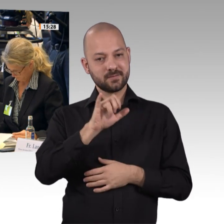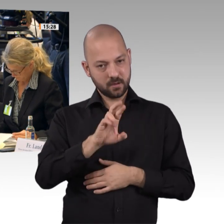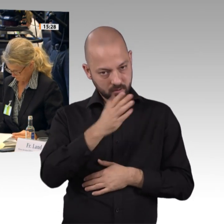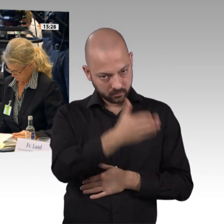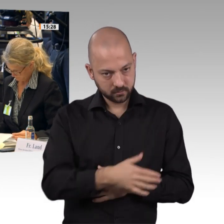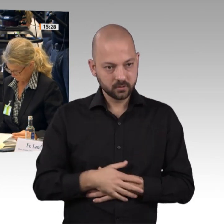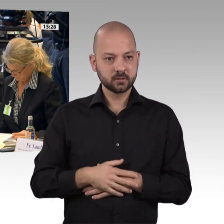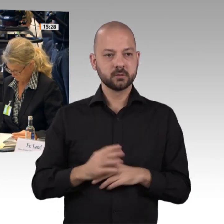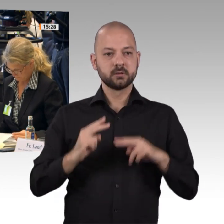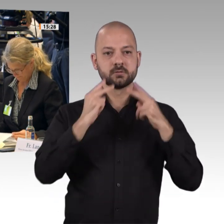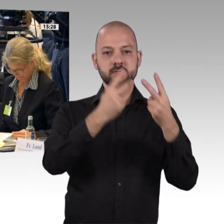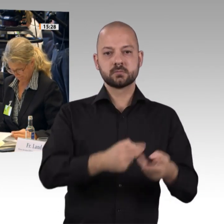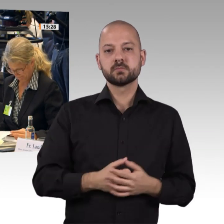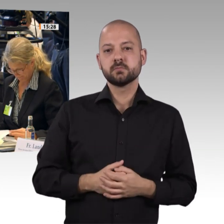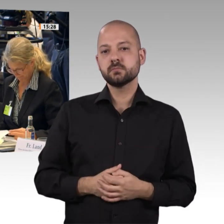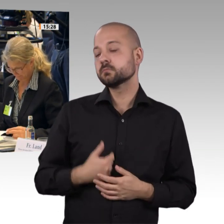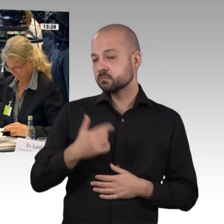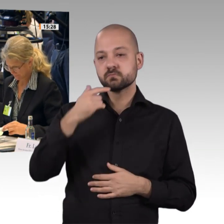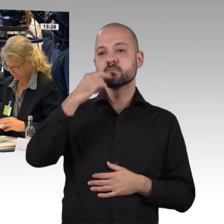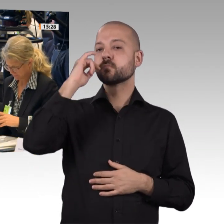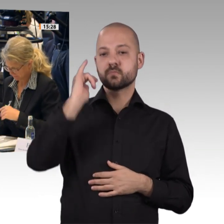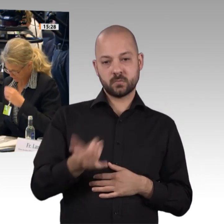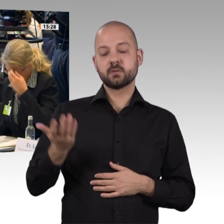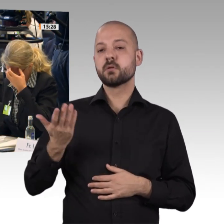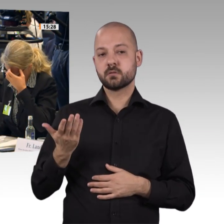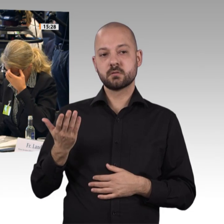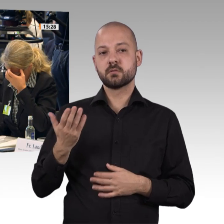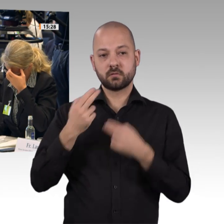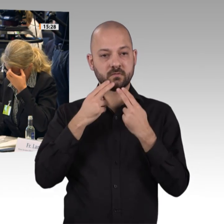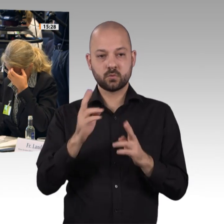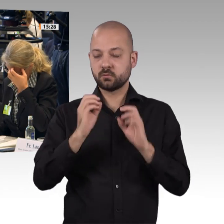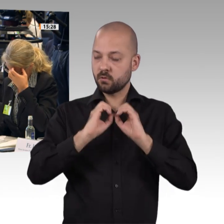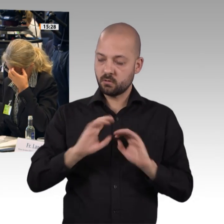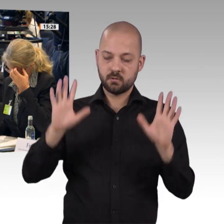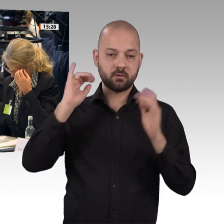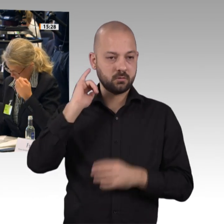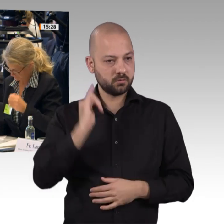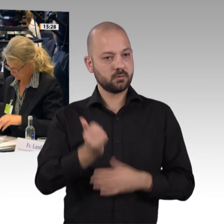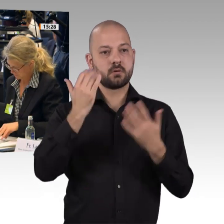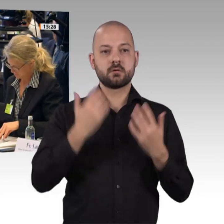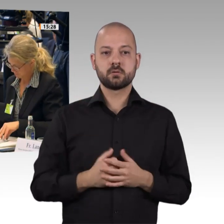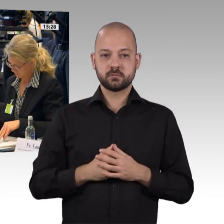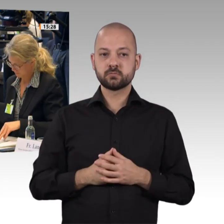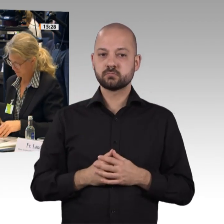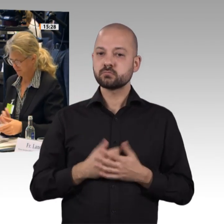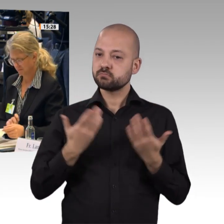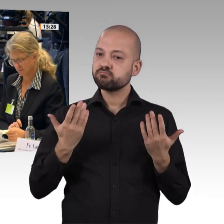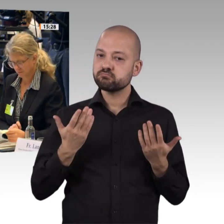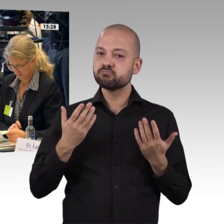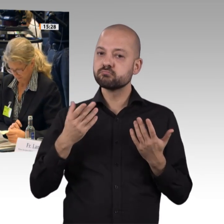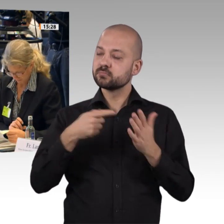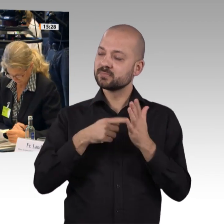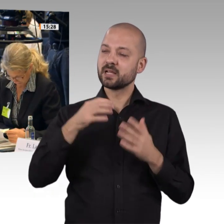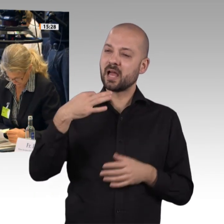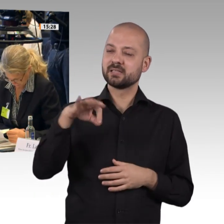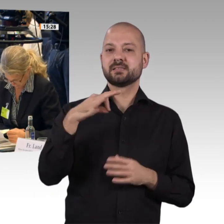der Arbeitsassistenzleistungen in den ersten 3 Jahren durch die Integrationsämter auf Kosten der Arbeitsagentur und danach dann laufend